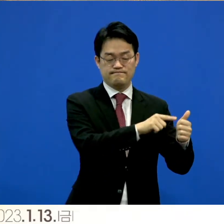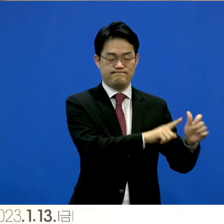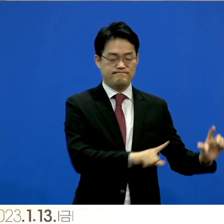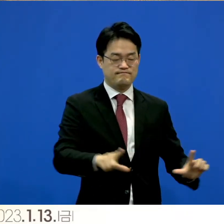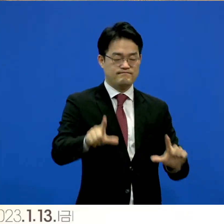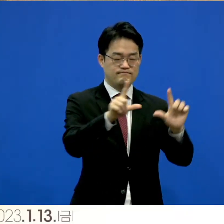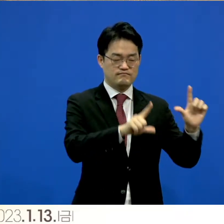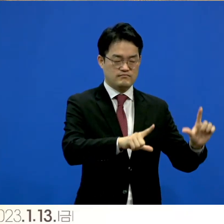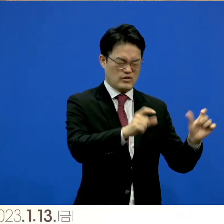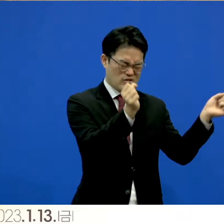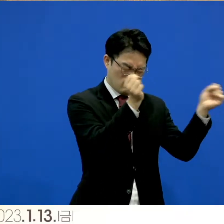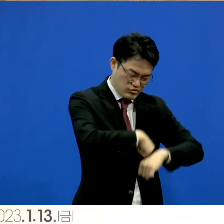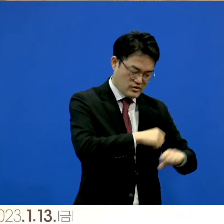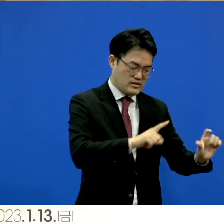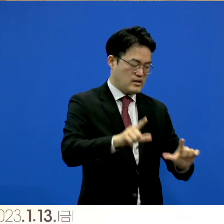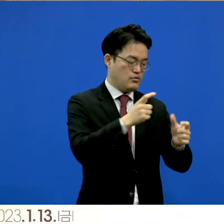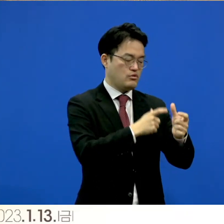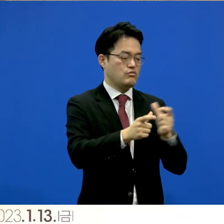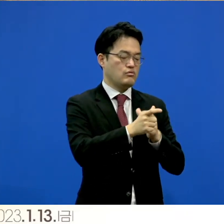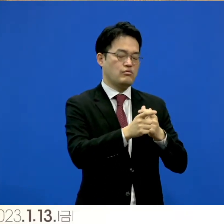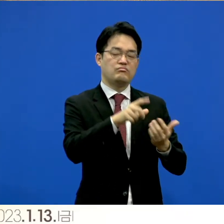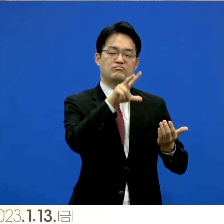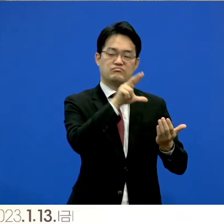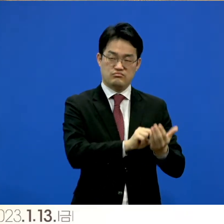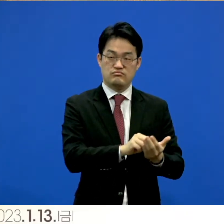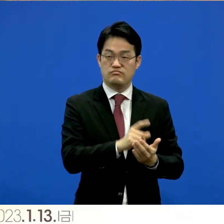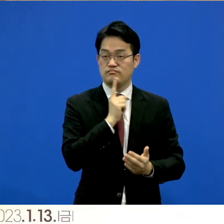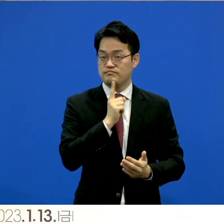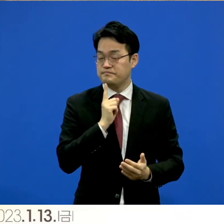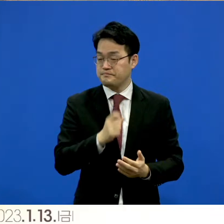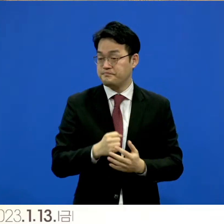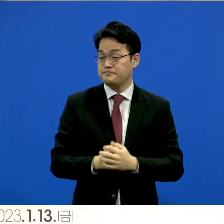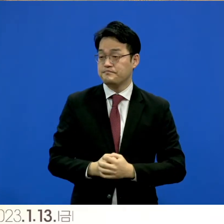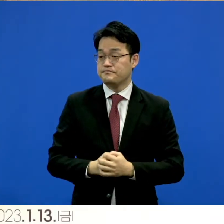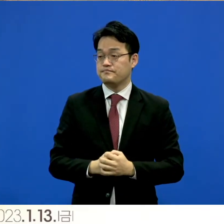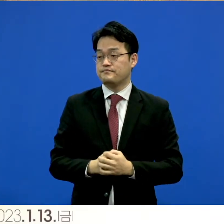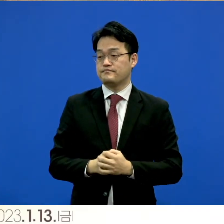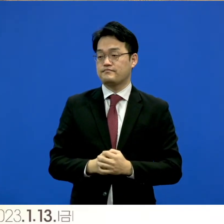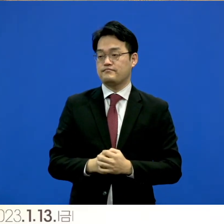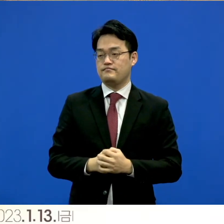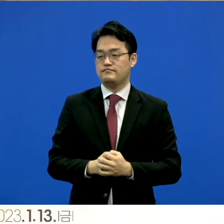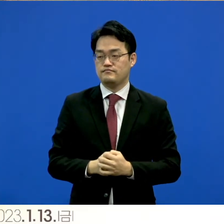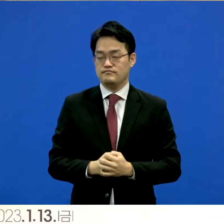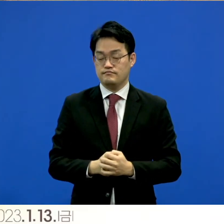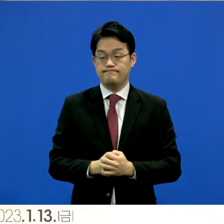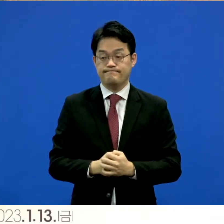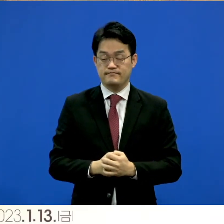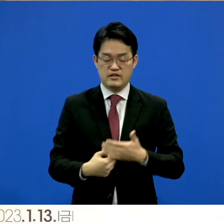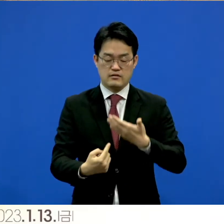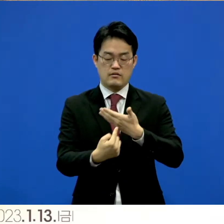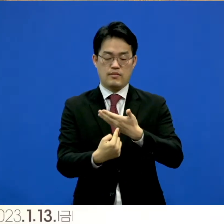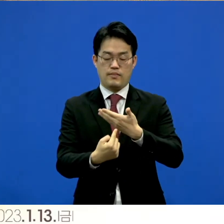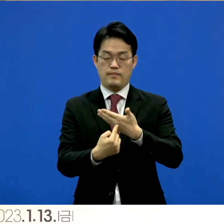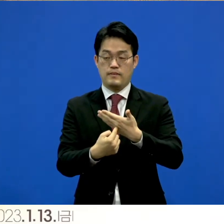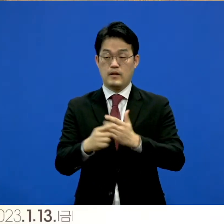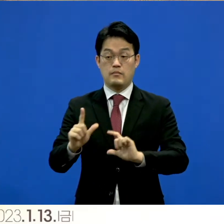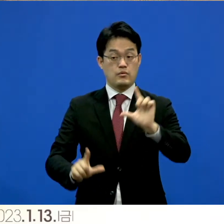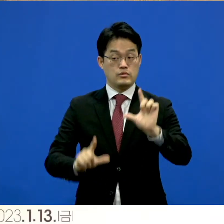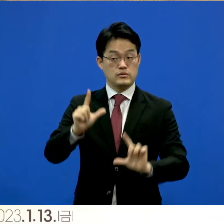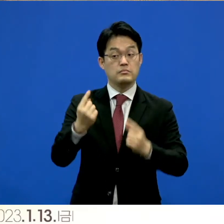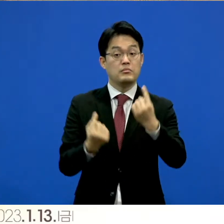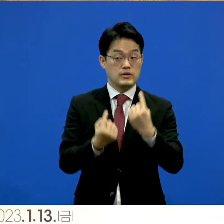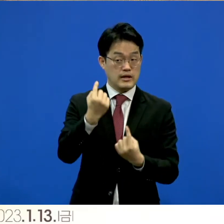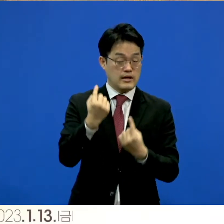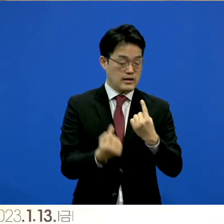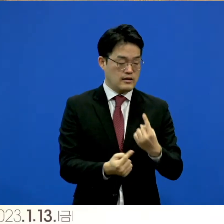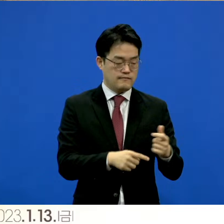생활로 인해 풍기는 죄의 악취는 더 심한 거죠. 사실은 우리가 그 모습보다 그 모습